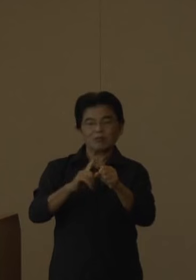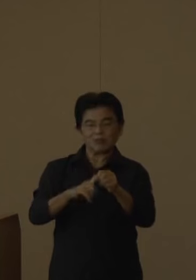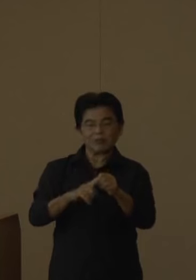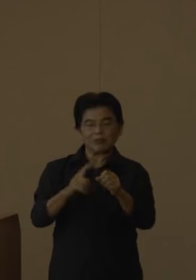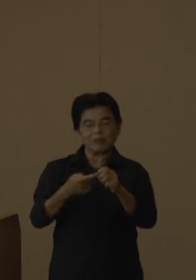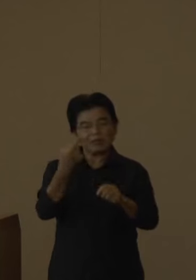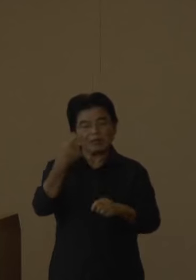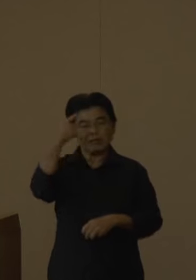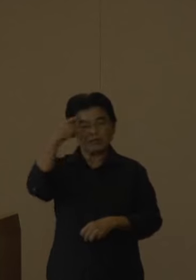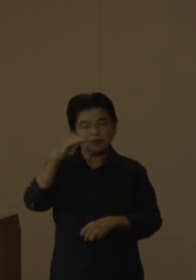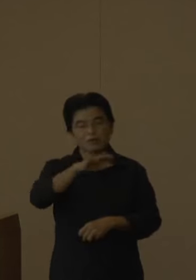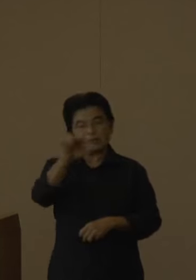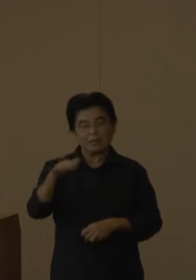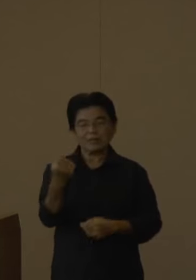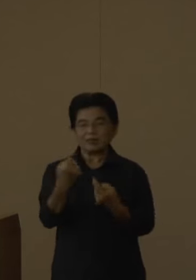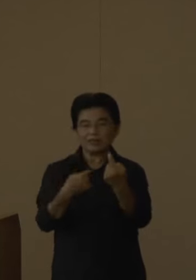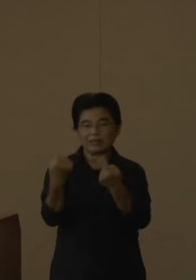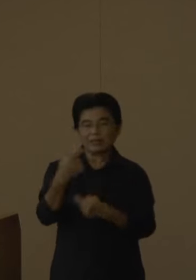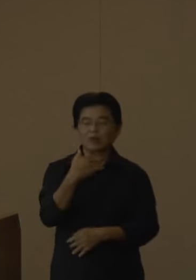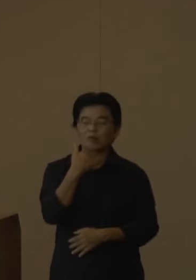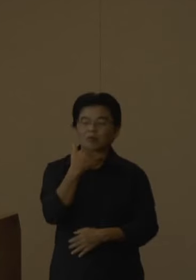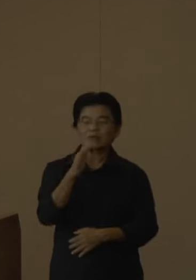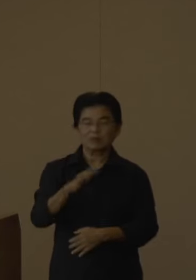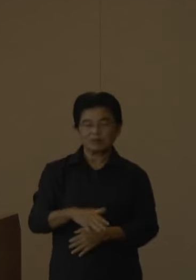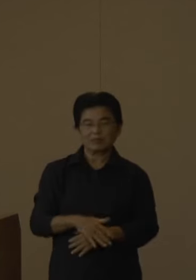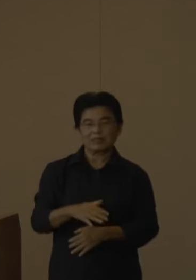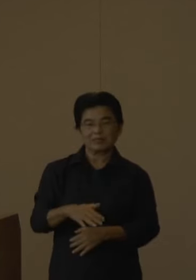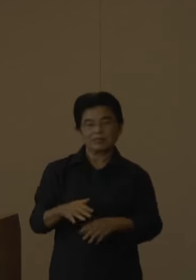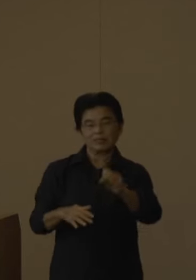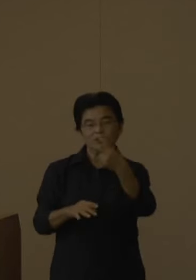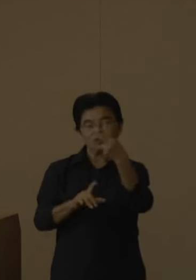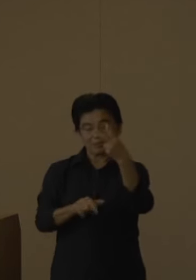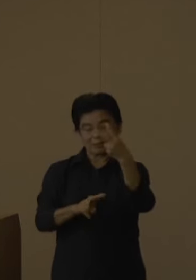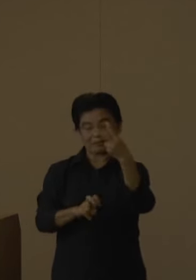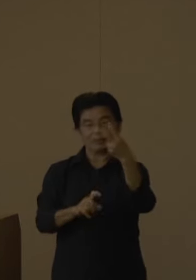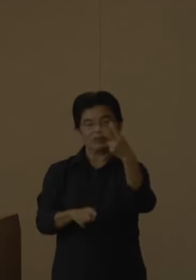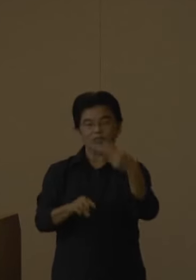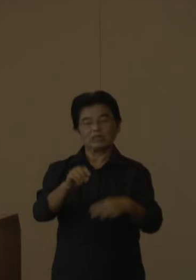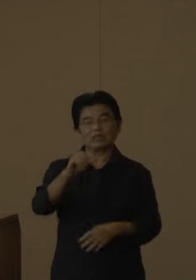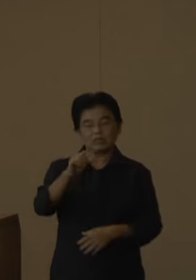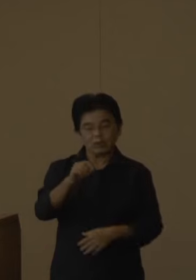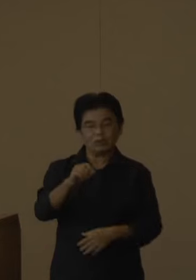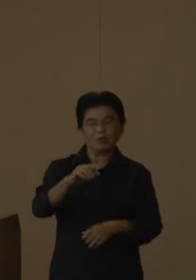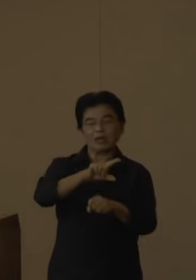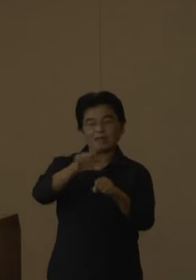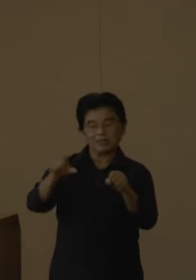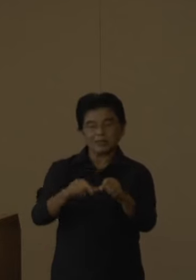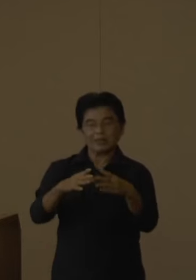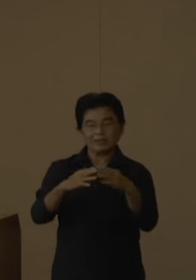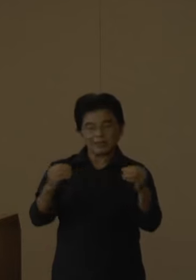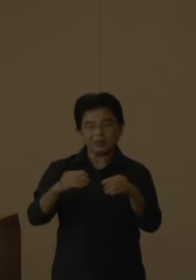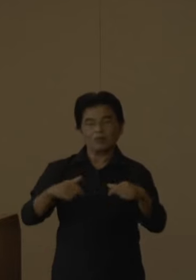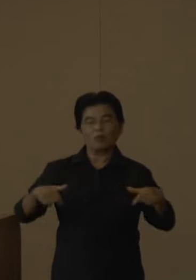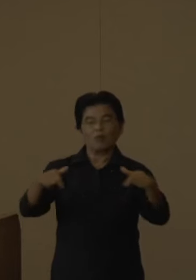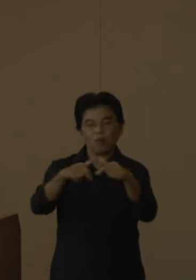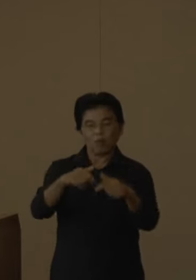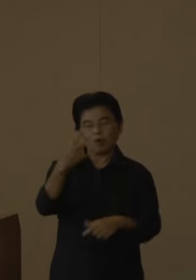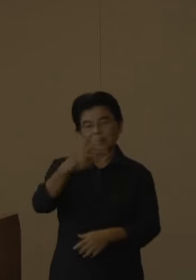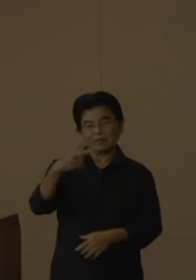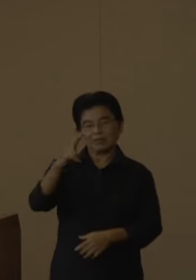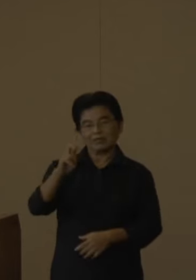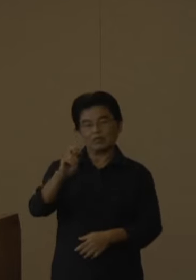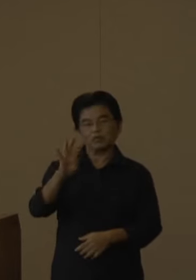。皆様のご参加をお待ちしております。来月12月21日の土曜日、 SDGs 全国フォーラム2024